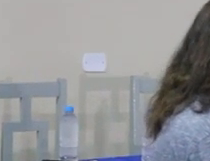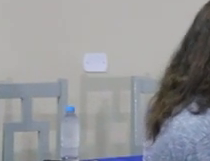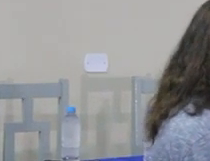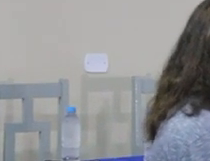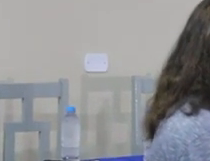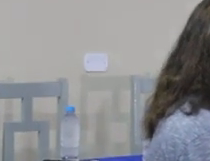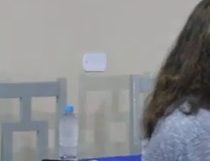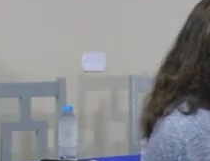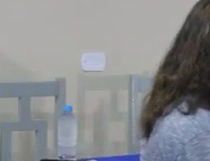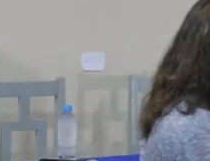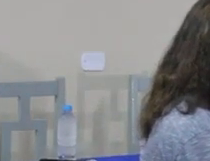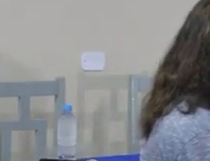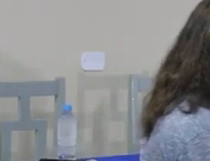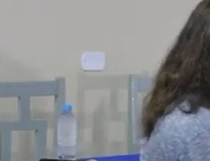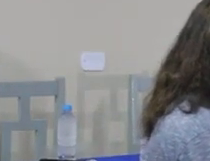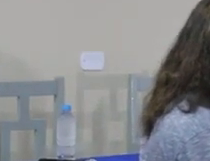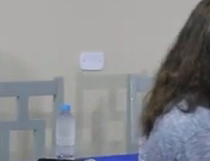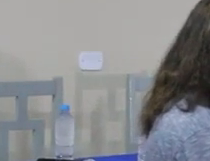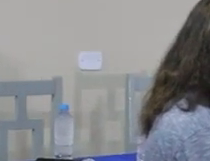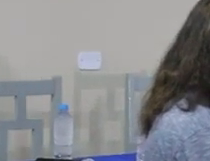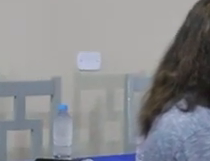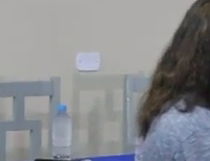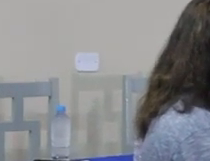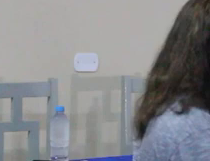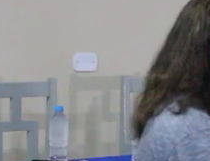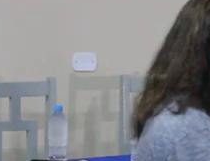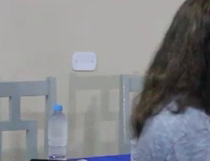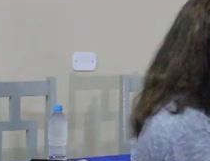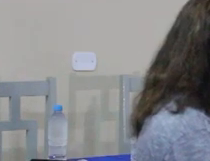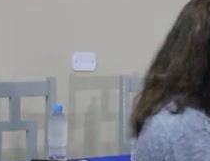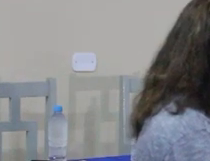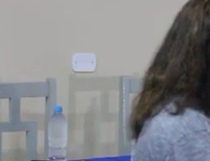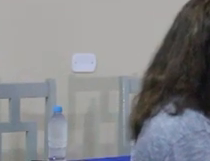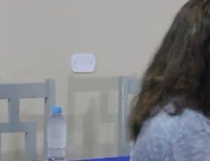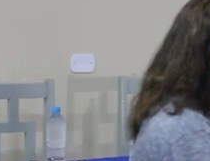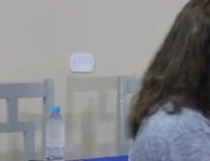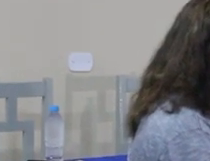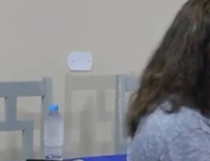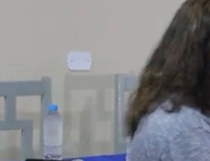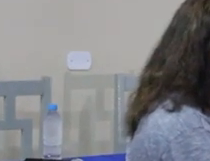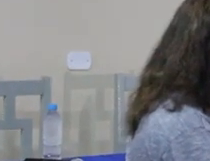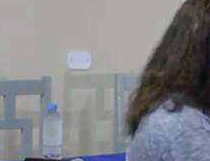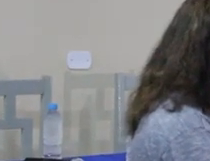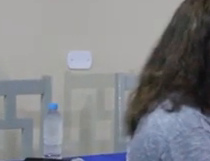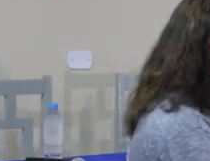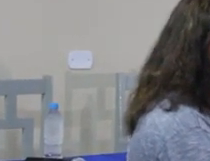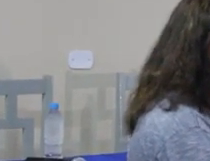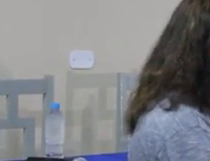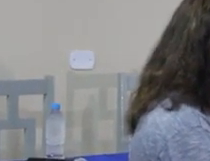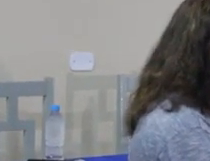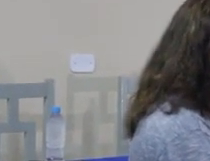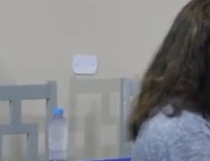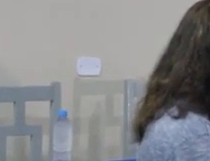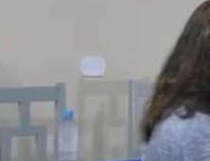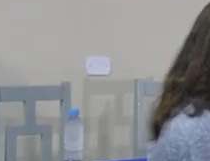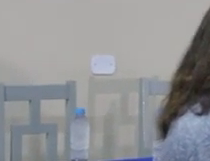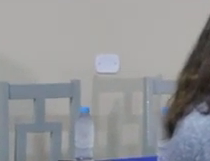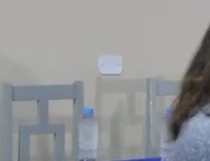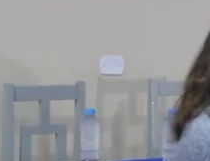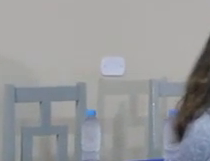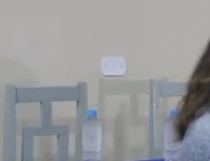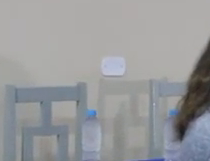o visitante e o turista? E agora nós temos aí a perspectiva muito